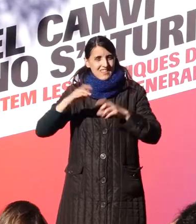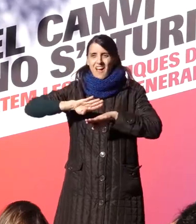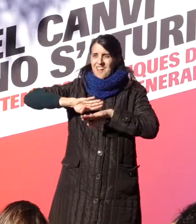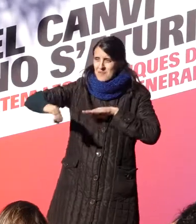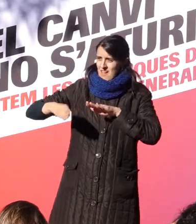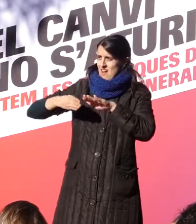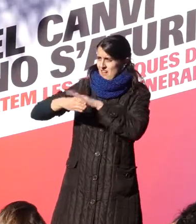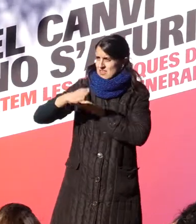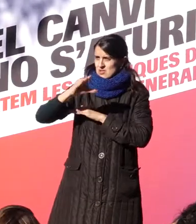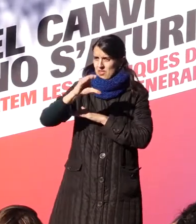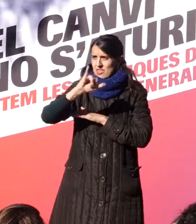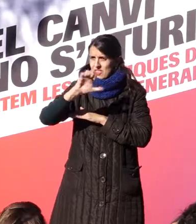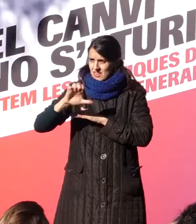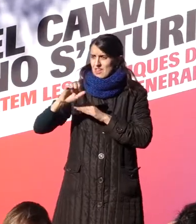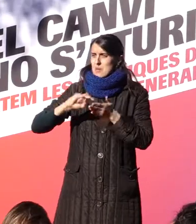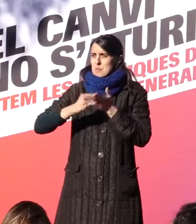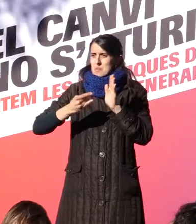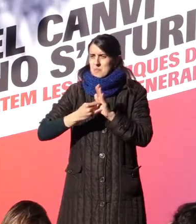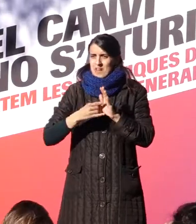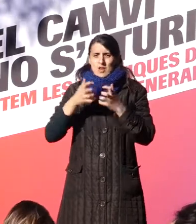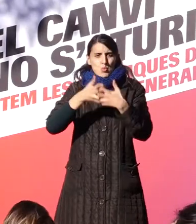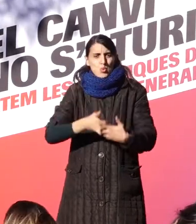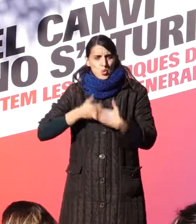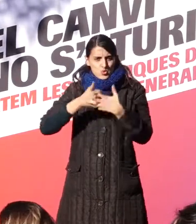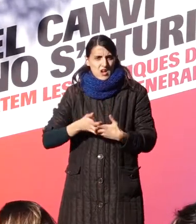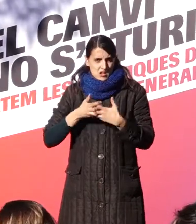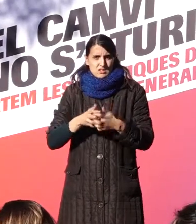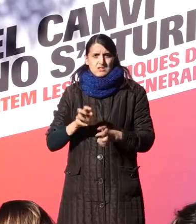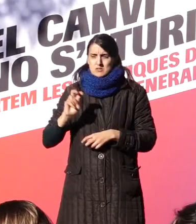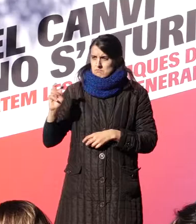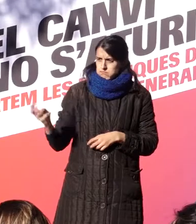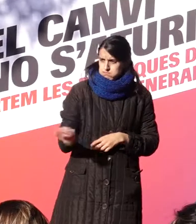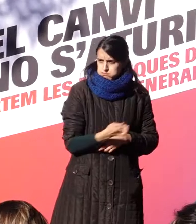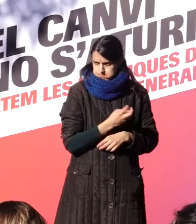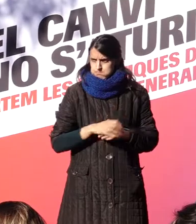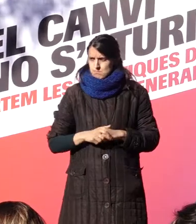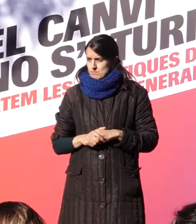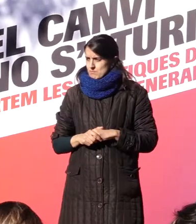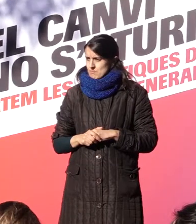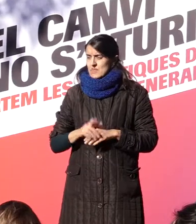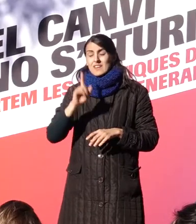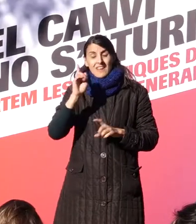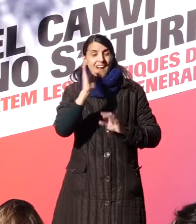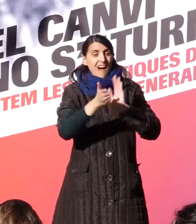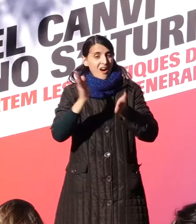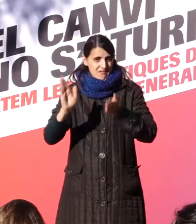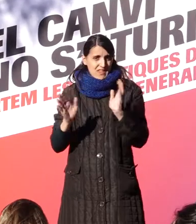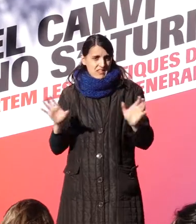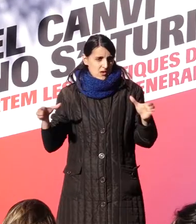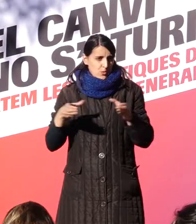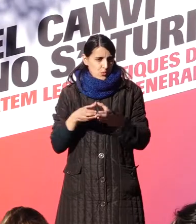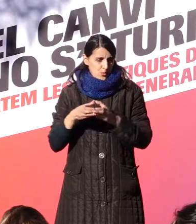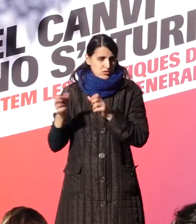lucha contra islamofobia medidas que en general afectan de forma directa o indirecta a las comunidades migrantes en nuestros en